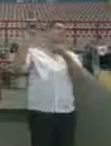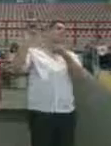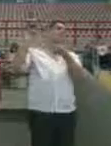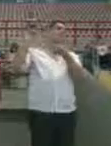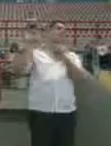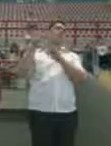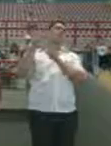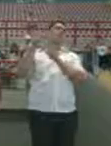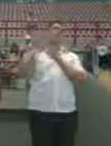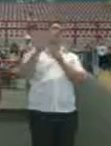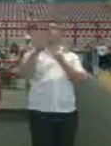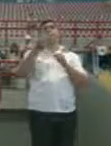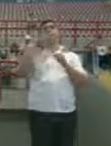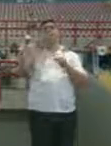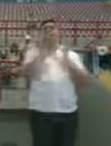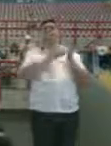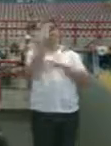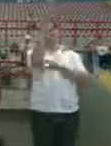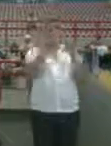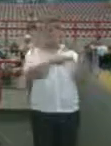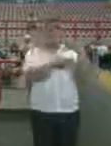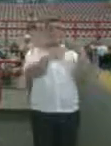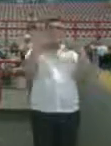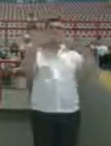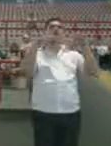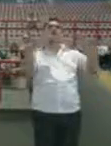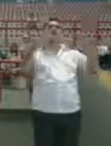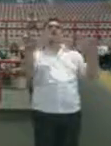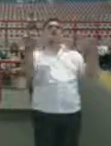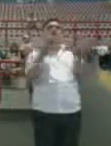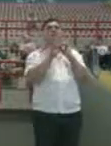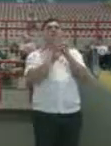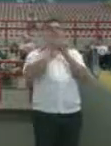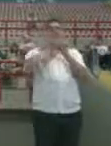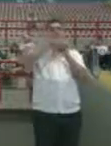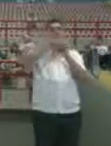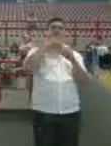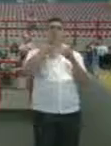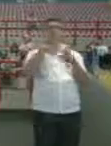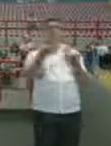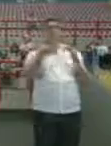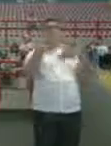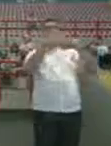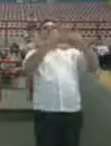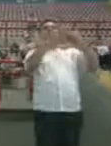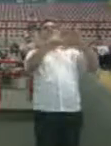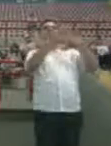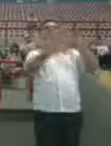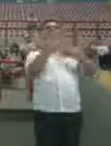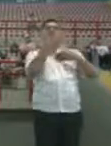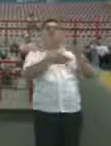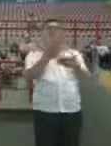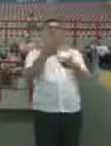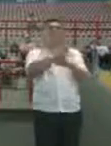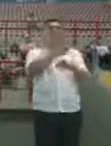alternativas, renováveis e não renováveis. Só o que se fala, né, de desenvolvimento